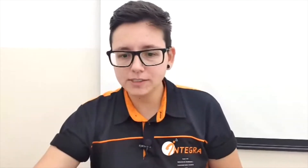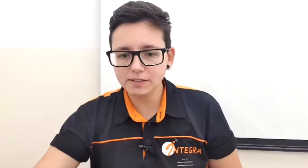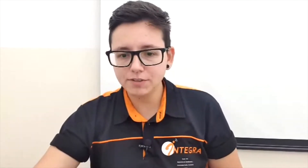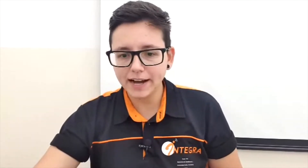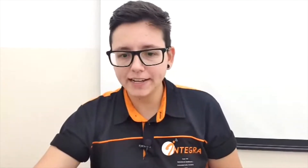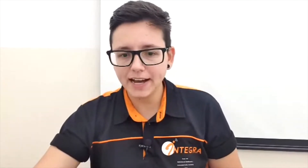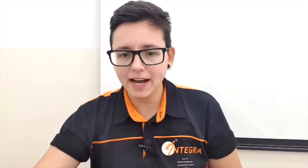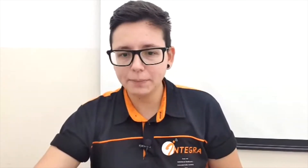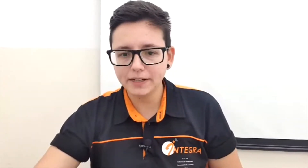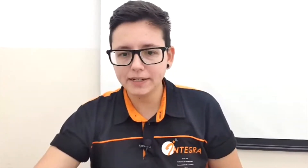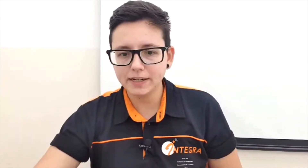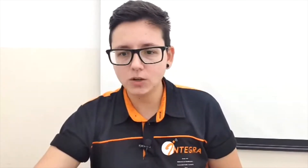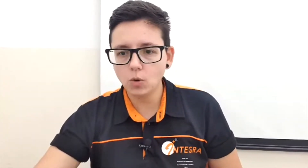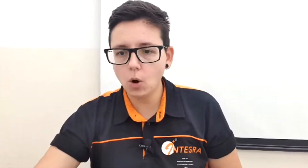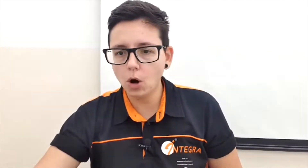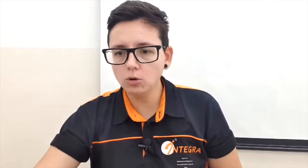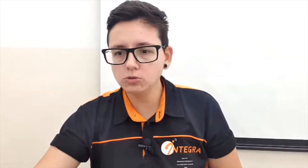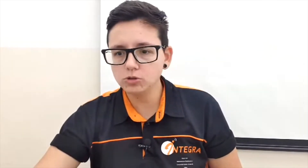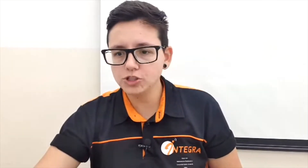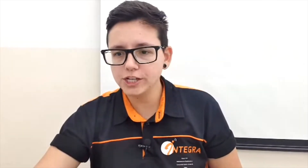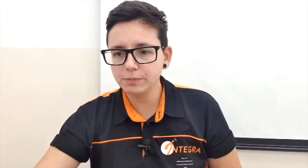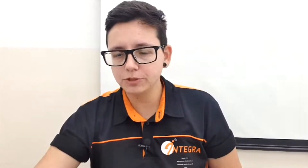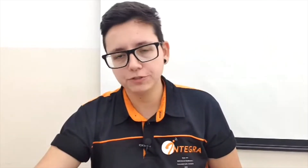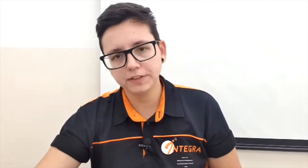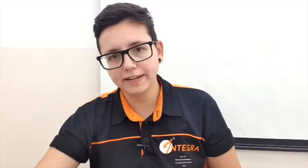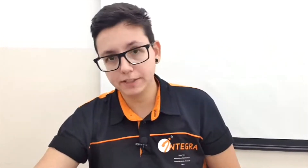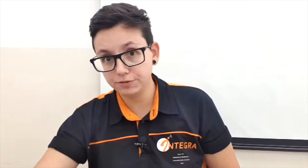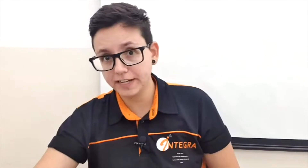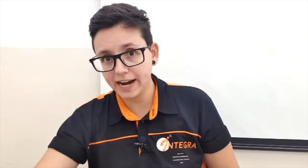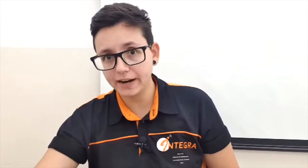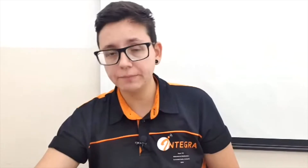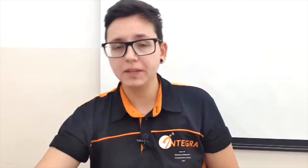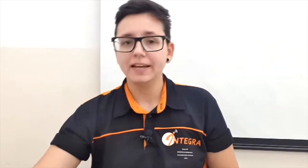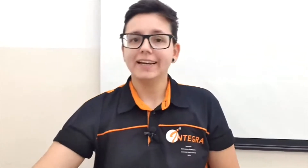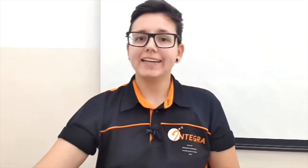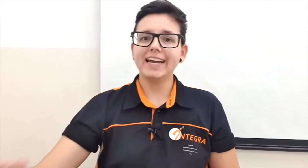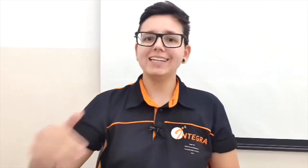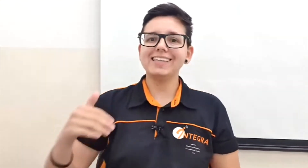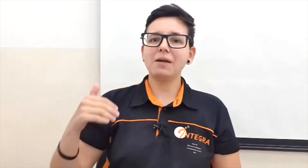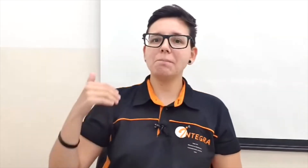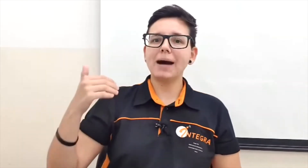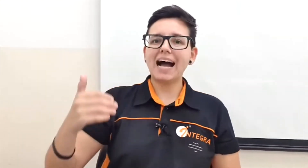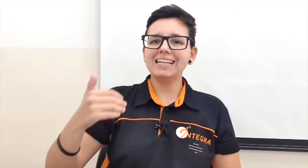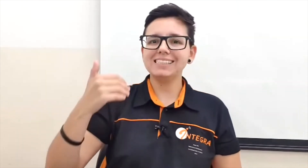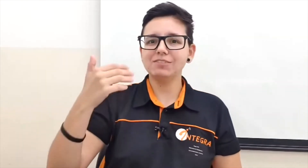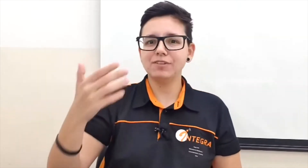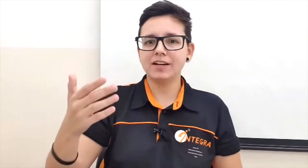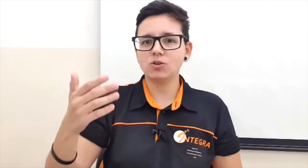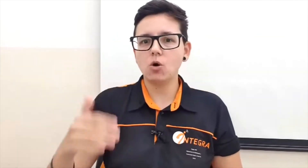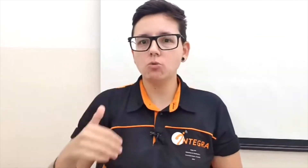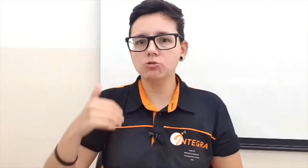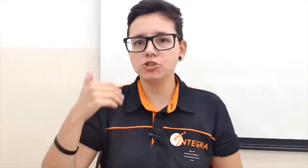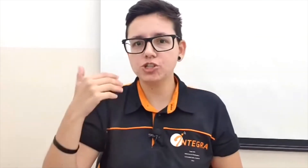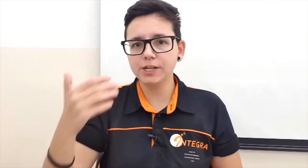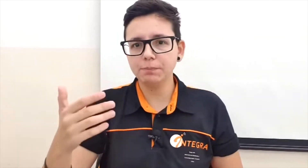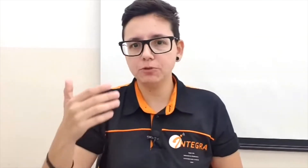você vai aprender outro tipo de ficar, que ele tem mais a ver com os tipos